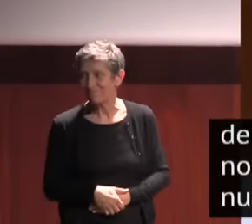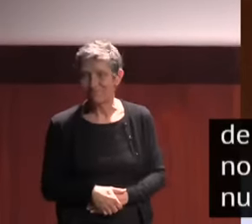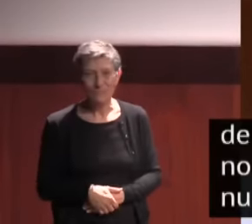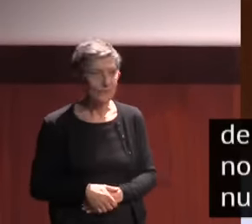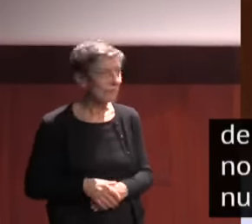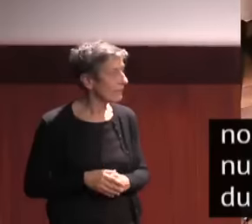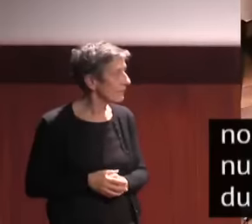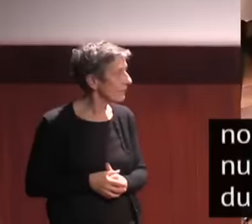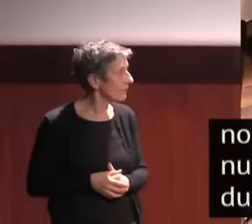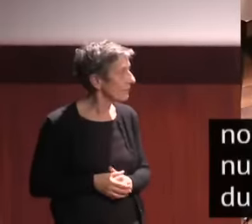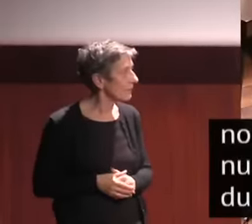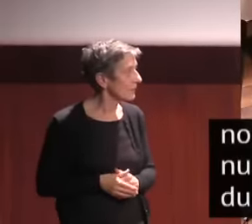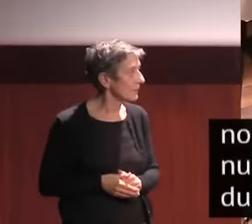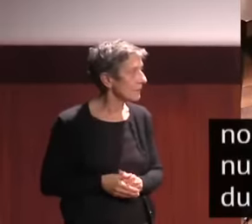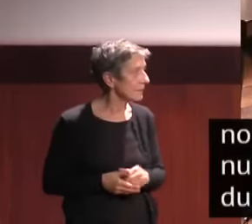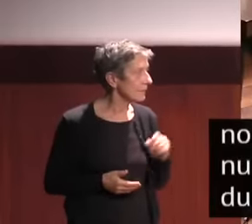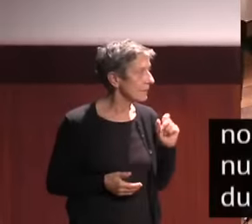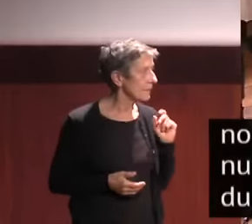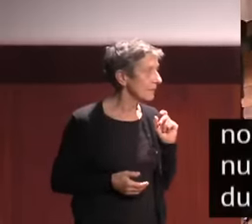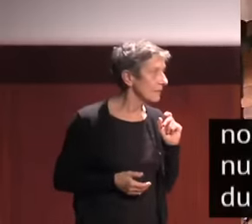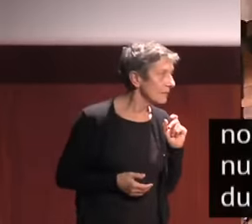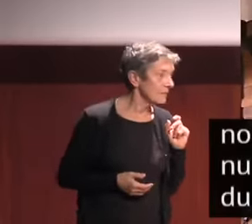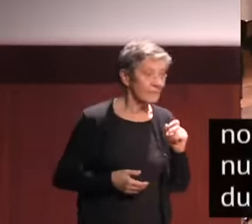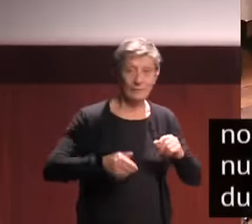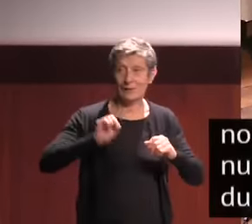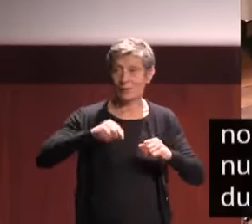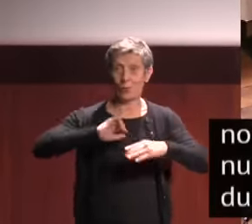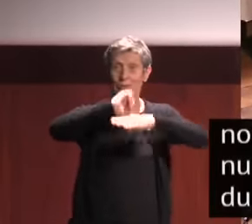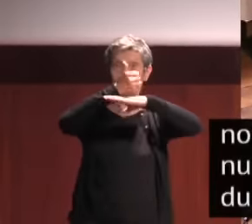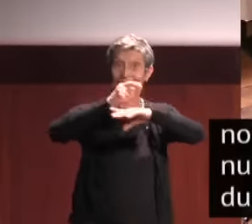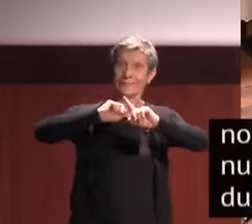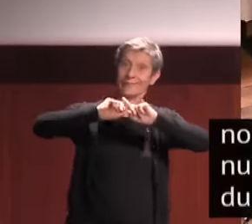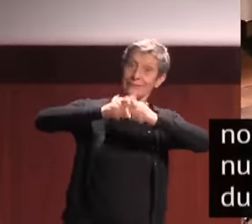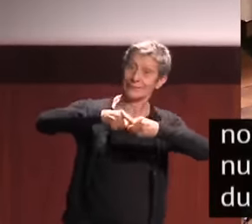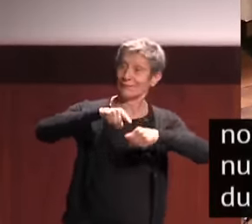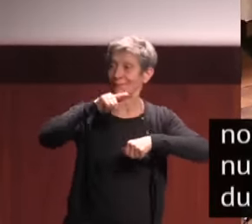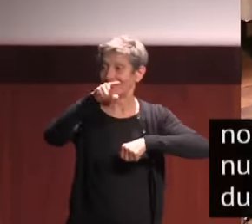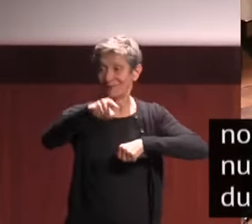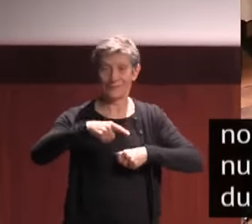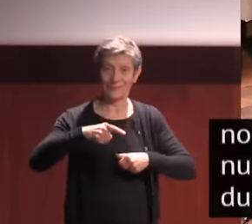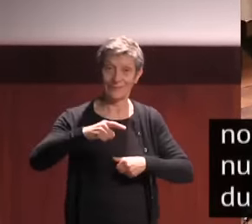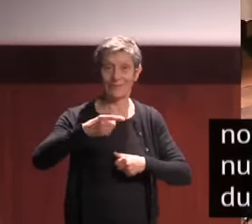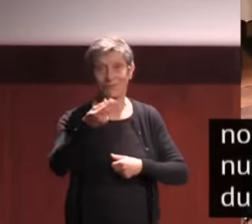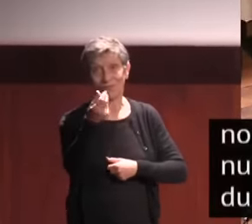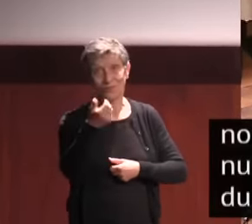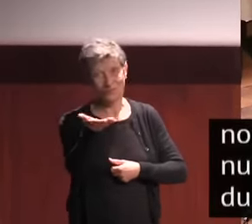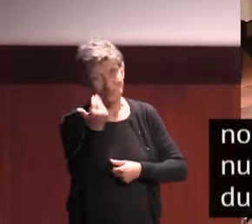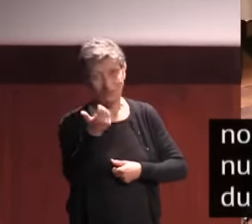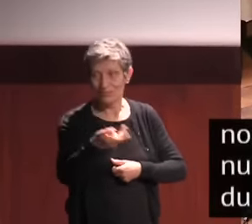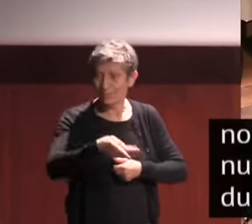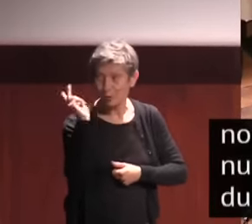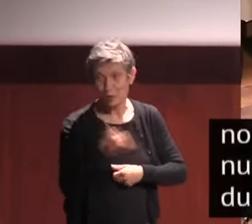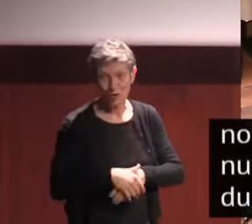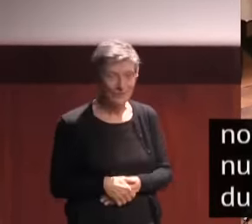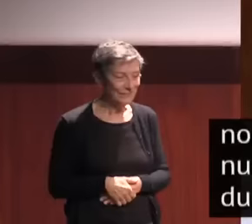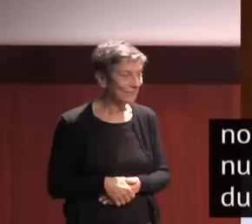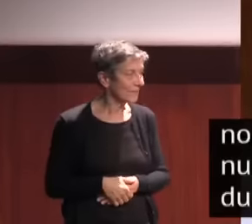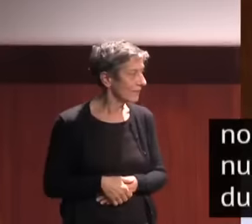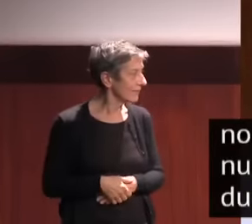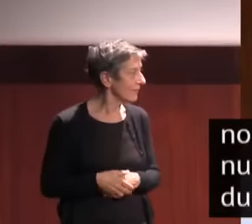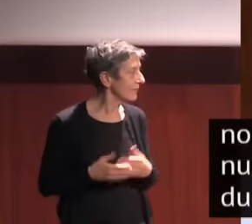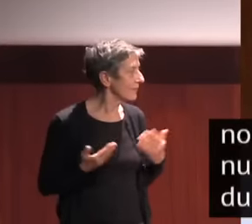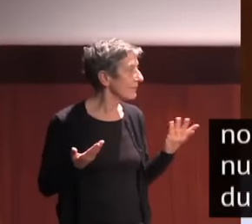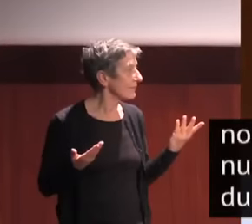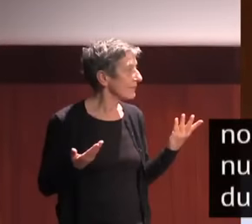Encore une fois, il faudrait convaincre les décideurs d'allouer un peu plus de ressources. Mais je tiens quand même